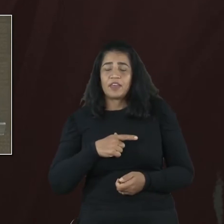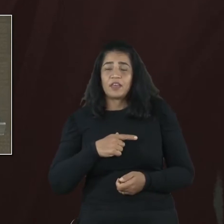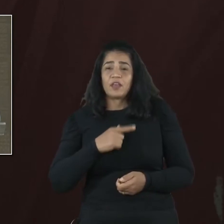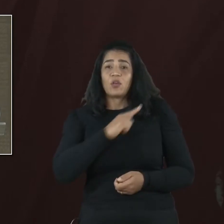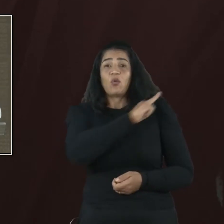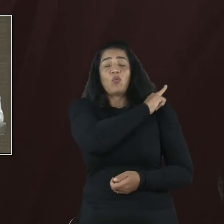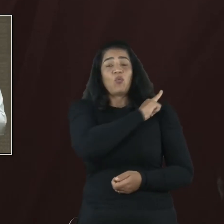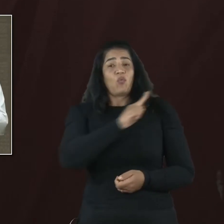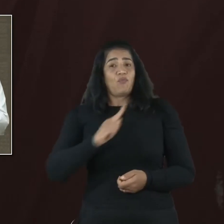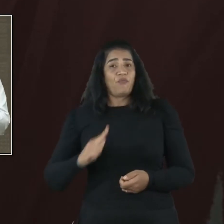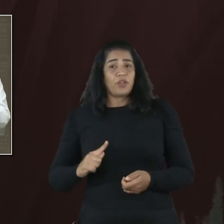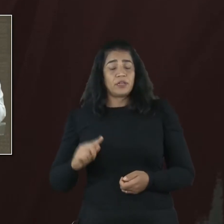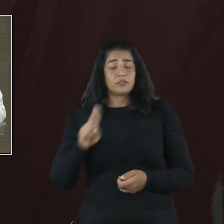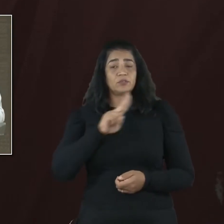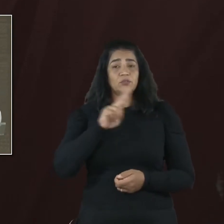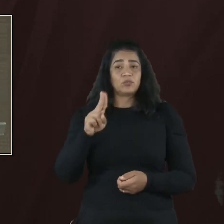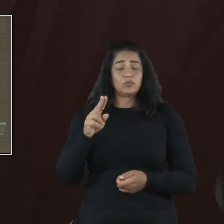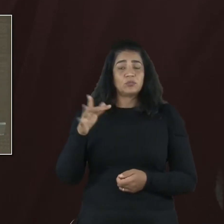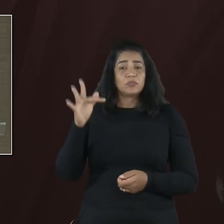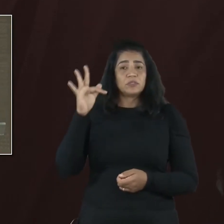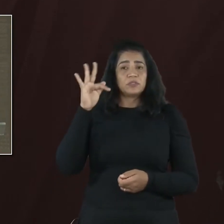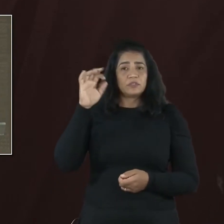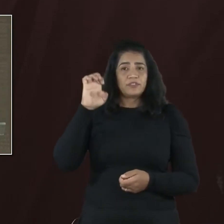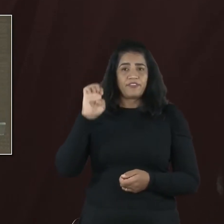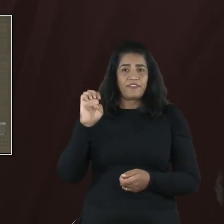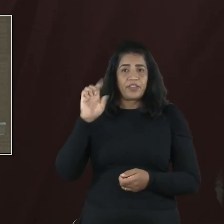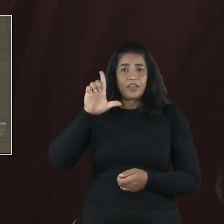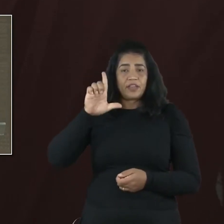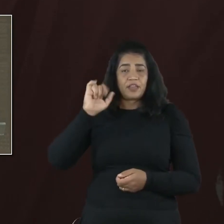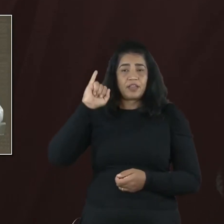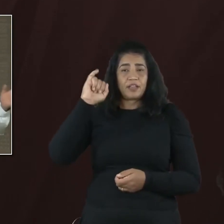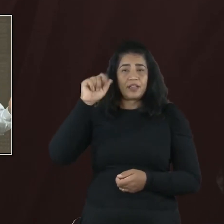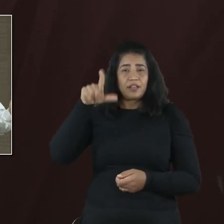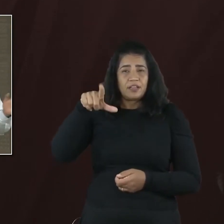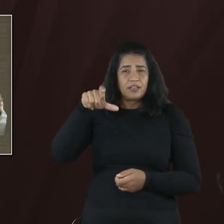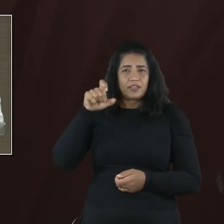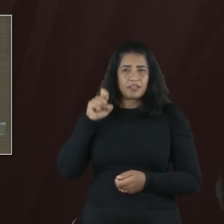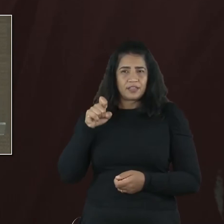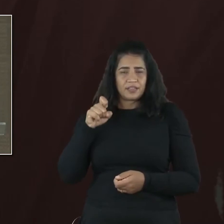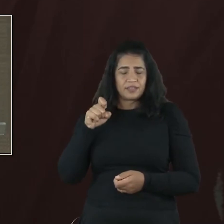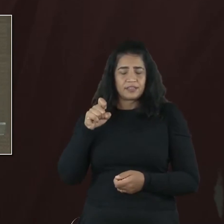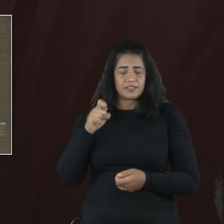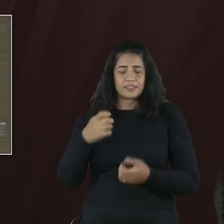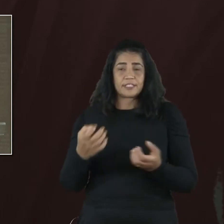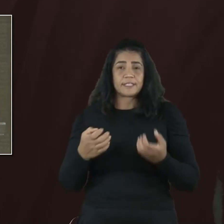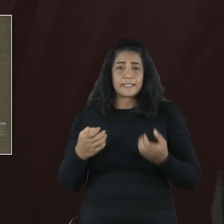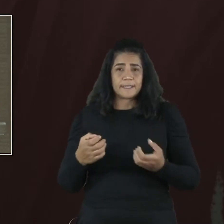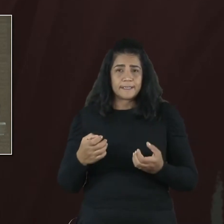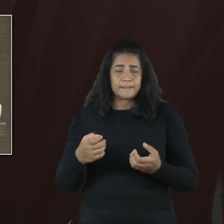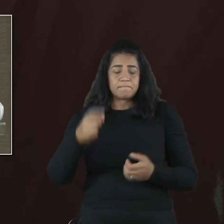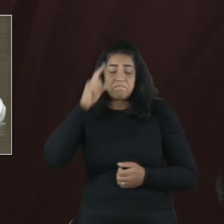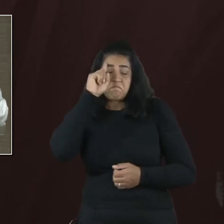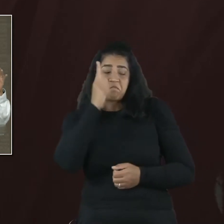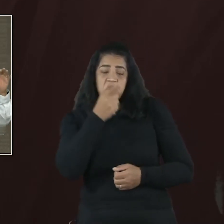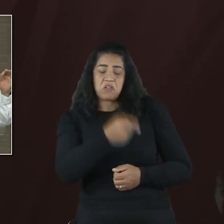Félix, quis atender o pedido dos judeus, ou mandar de volta para Jerusalém